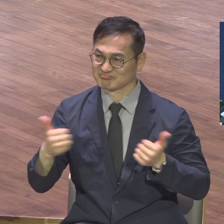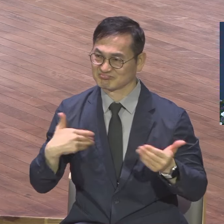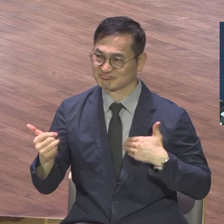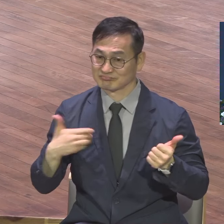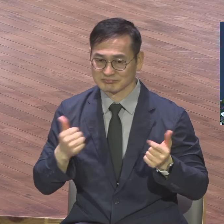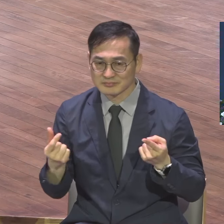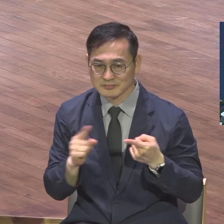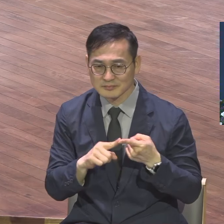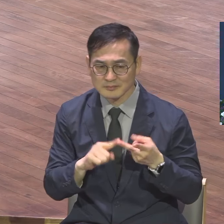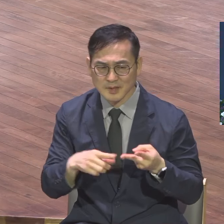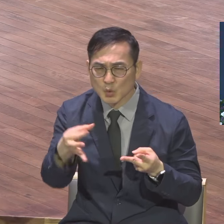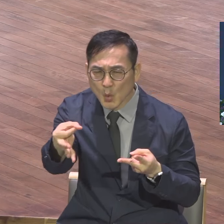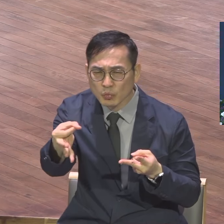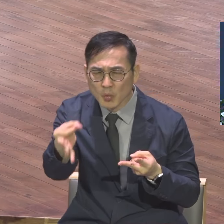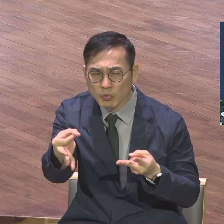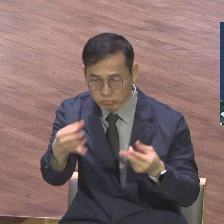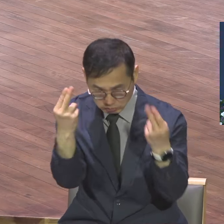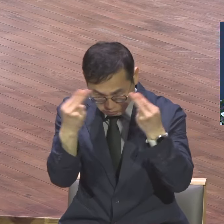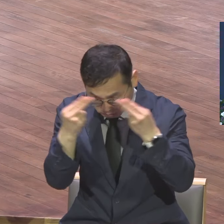물질 중심,